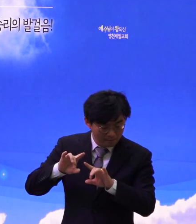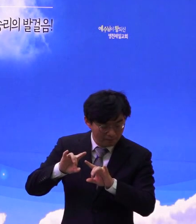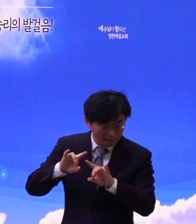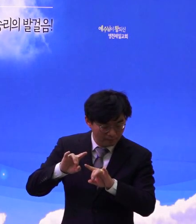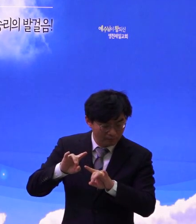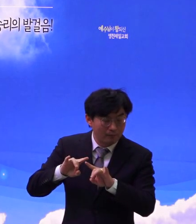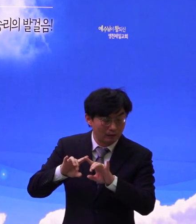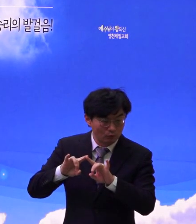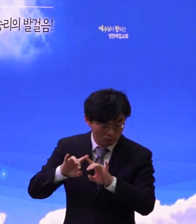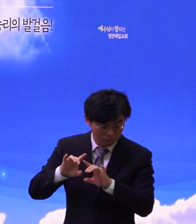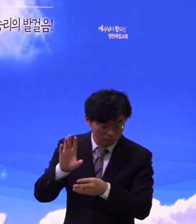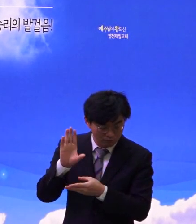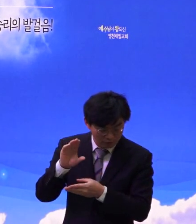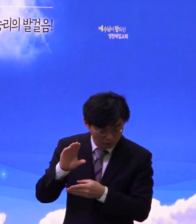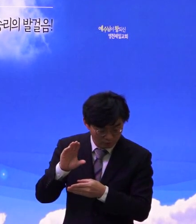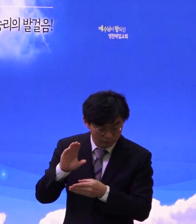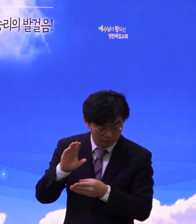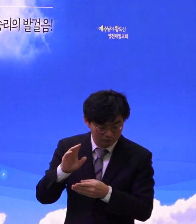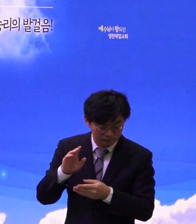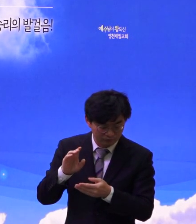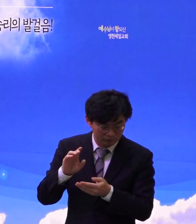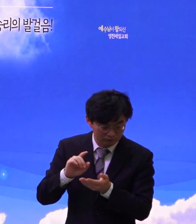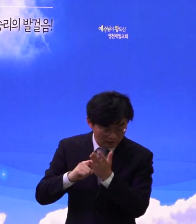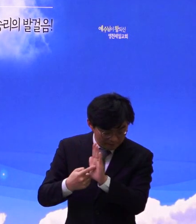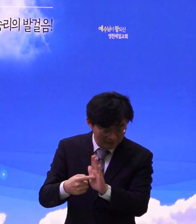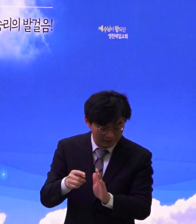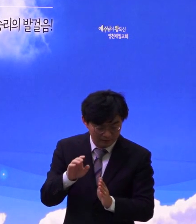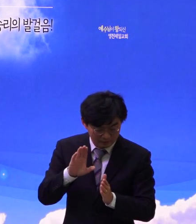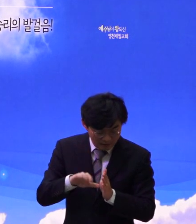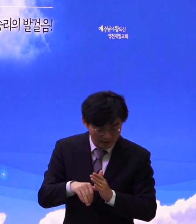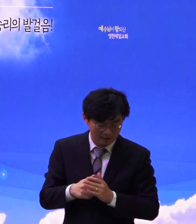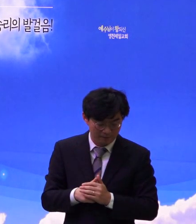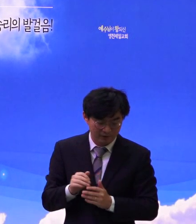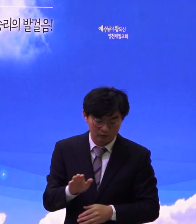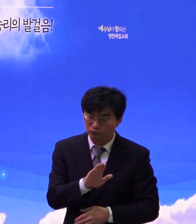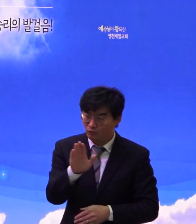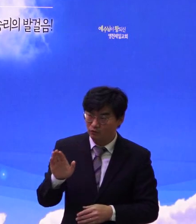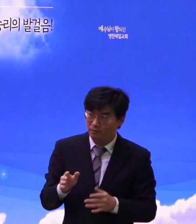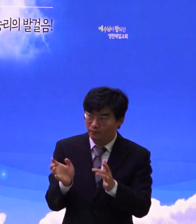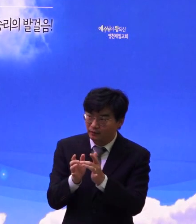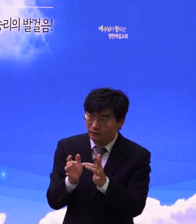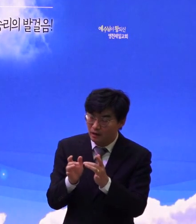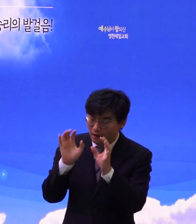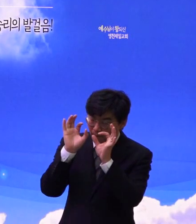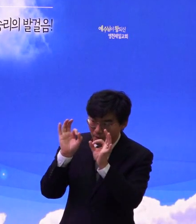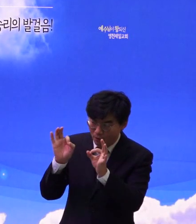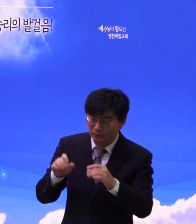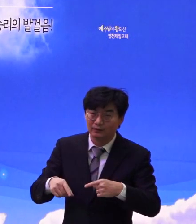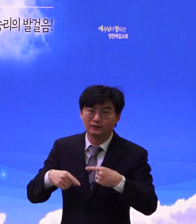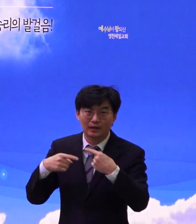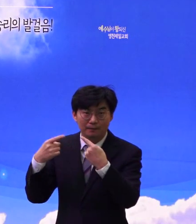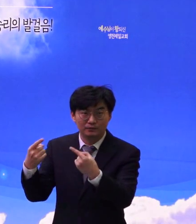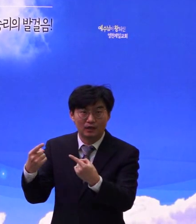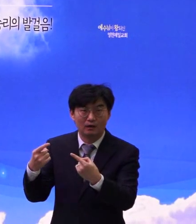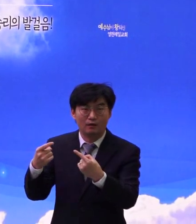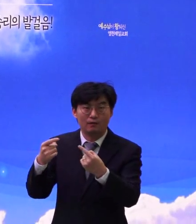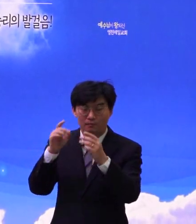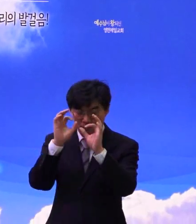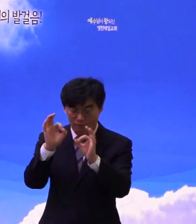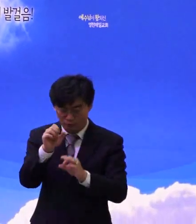또 이날 화요일 저녁 7시 반에 온라인으로 유튜브에 참여하시면서 함께 중보해 주시고 기도해